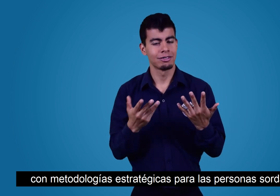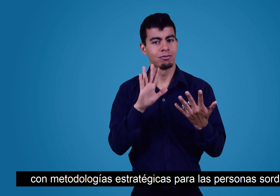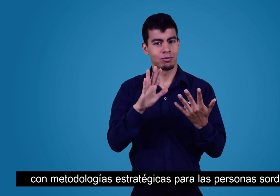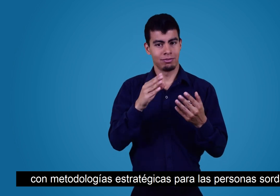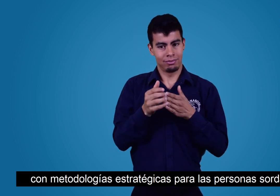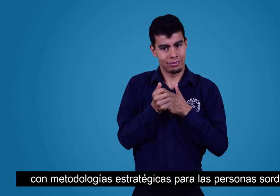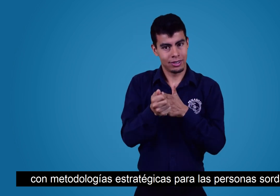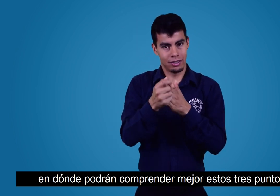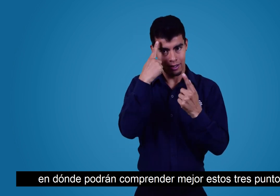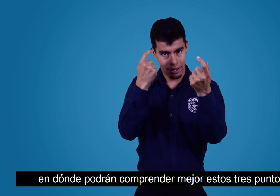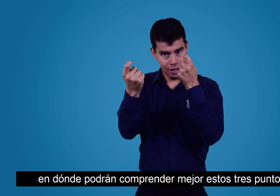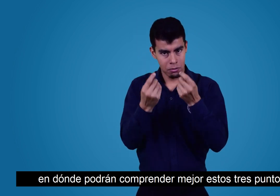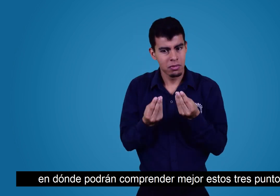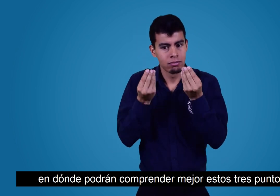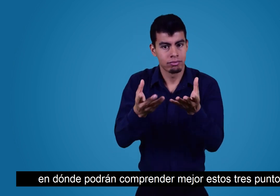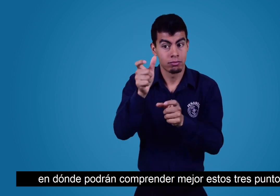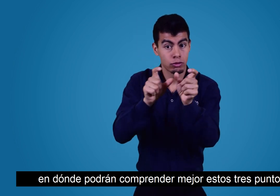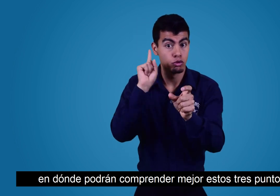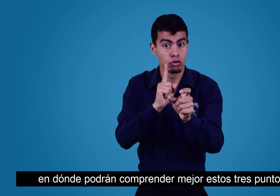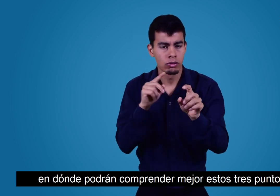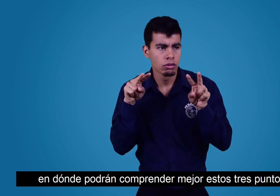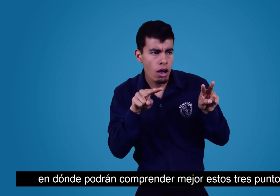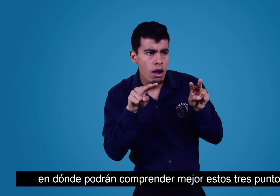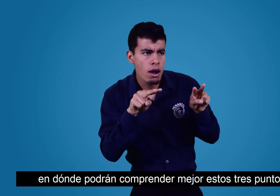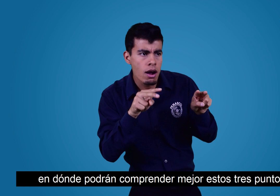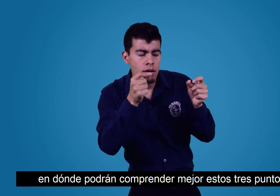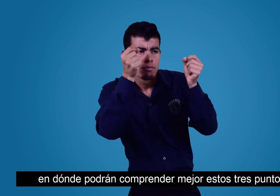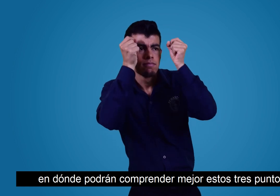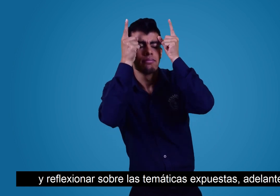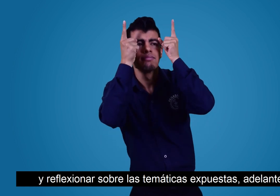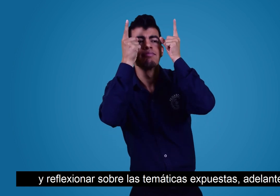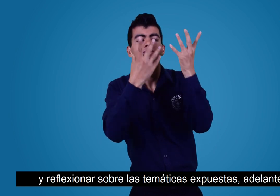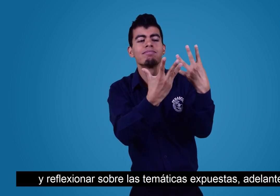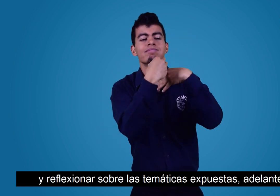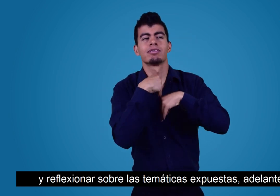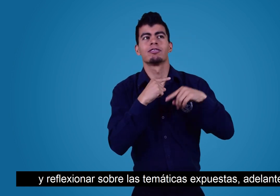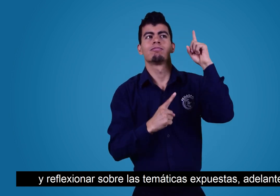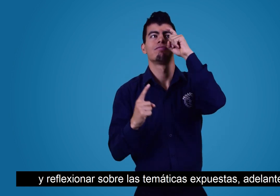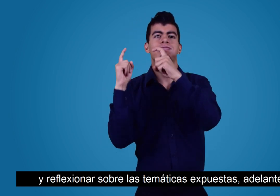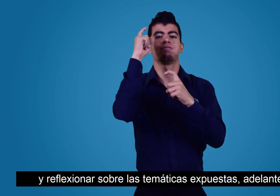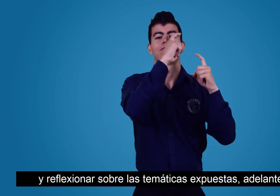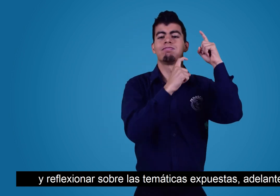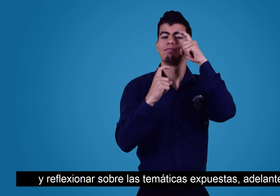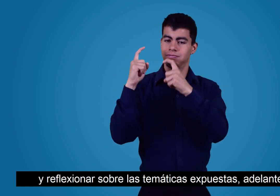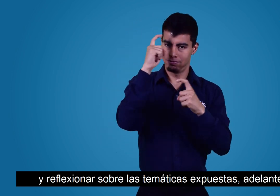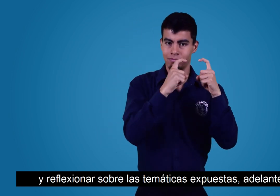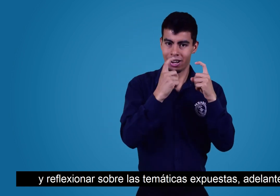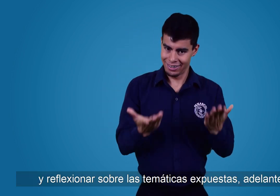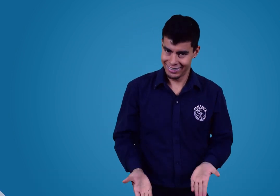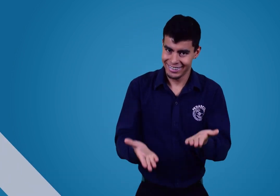personas sordas, en donde podrán comprender mejor estos tres puntos y reflexionar sobre las temáticas expuestas. Adelante.